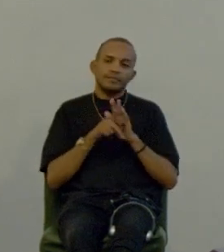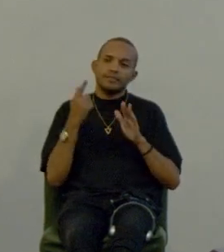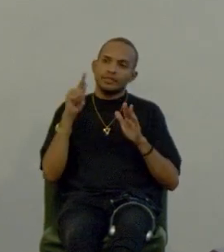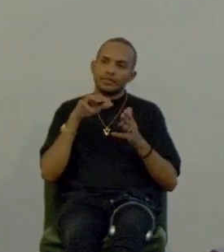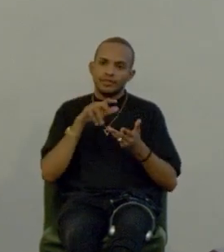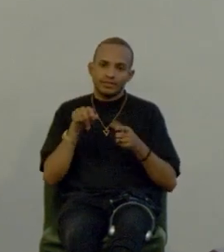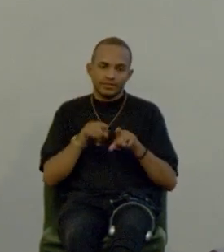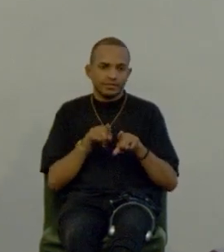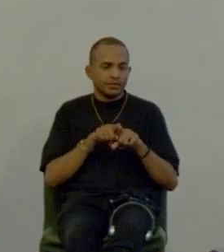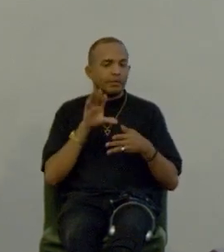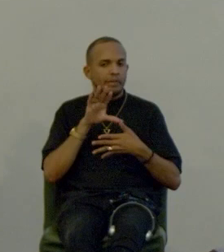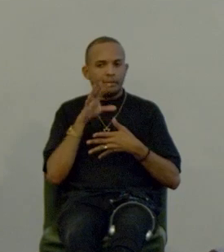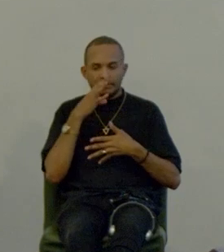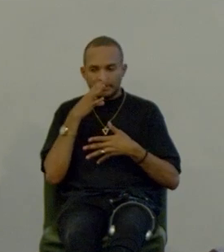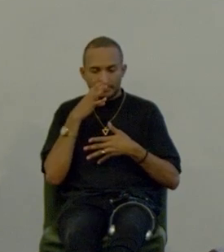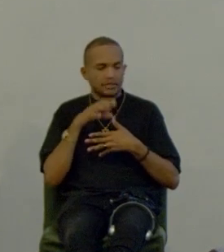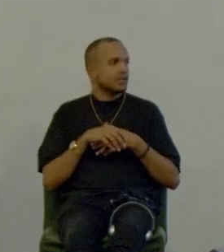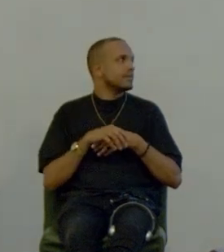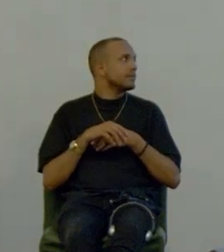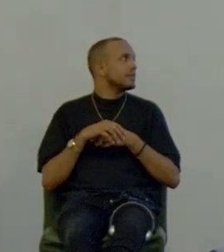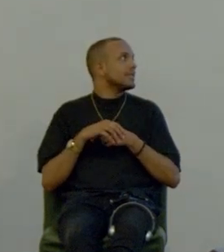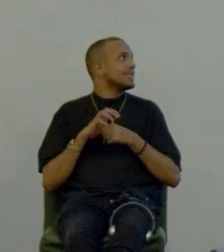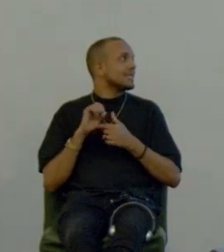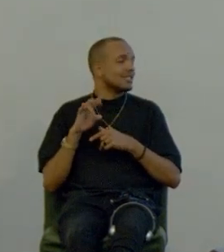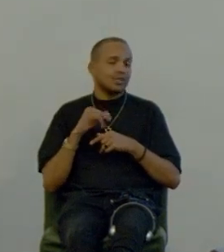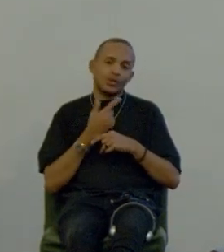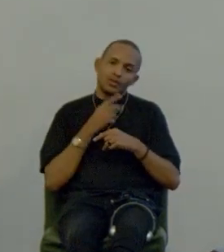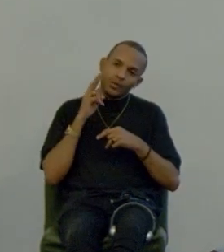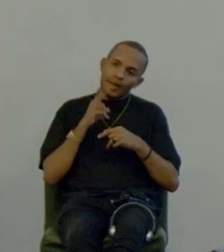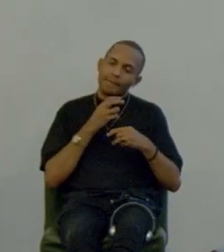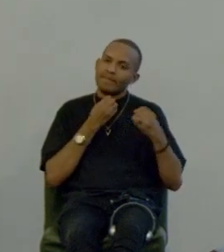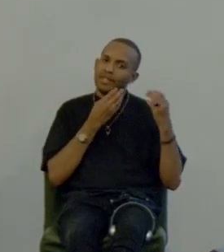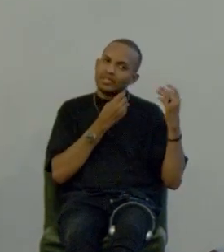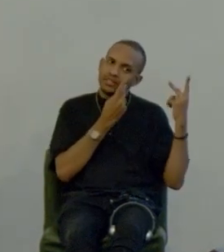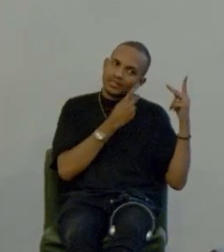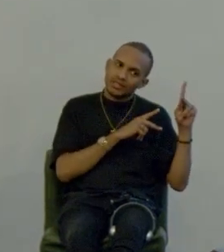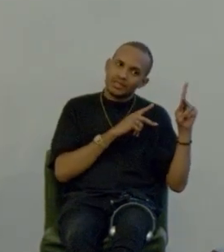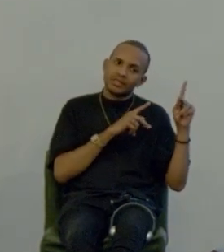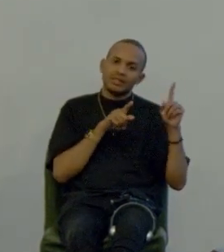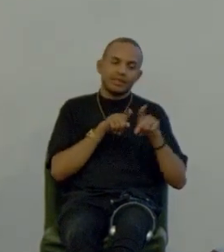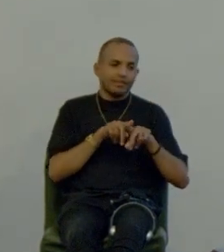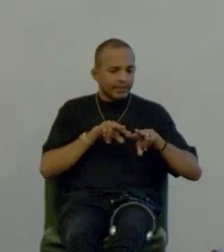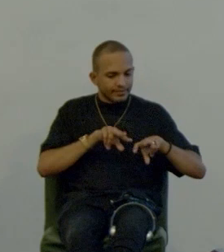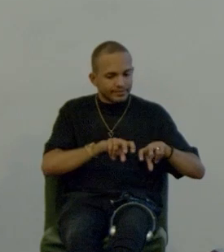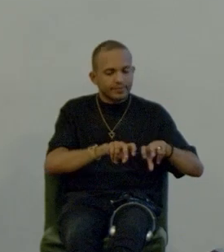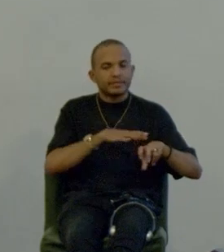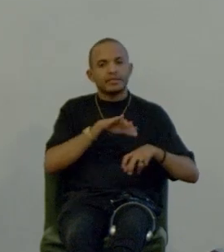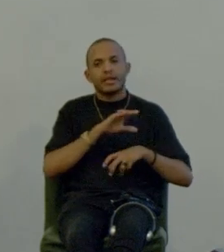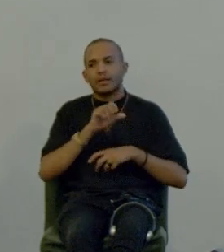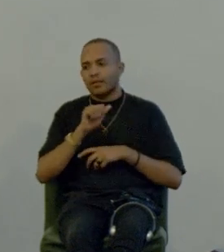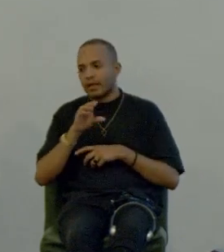essa coisa dos mapas é muito interessante, né? E se a gente olhar para a viagem dele, né? A viagem exploratória do Rio Madre Dias ao Rio